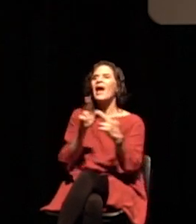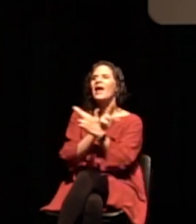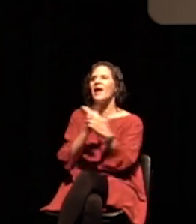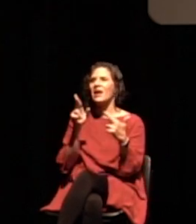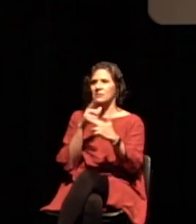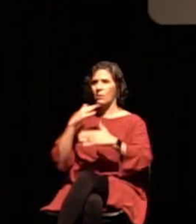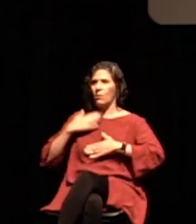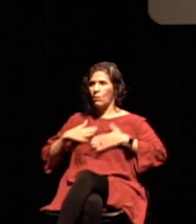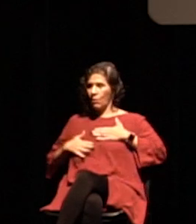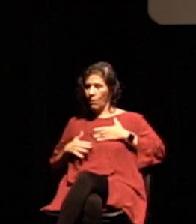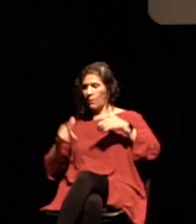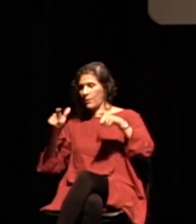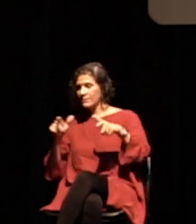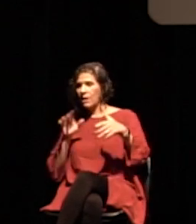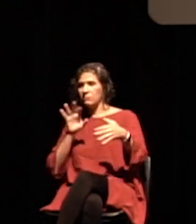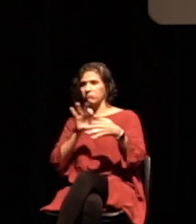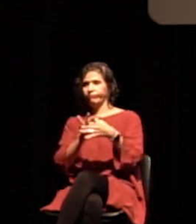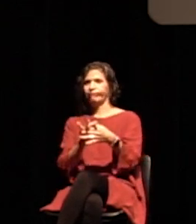relação sempre